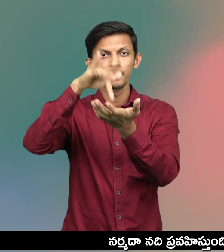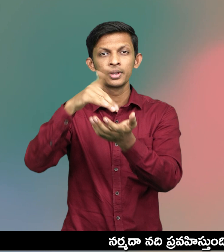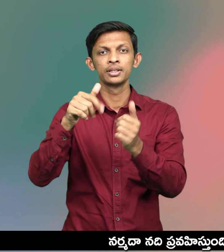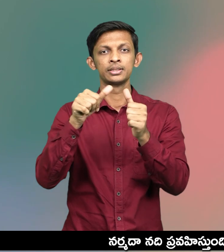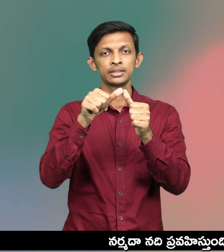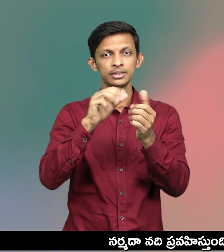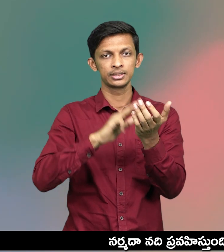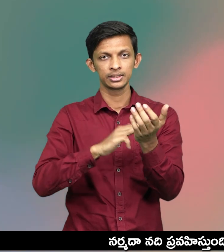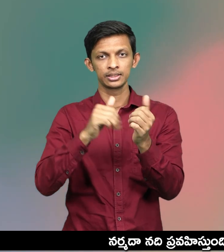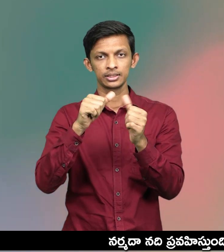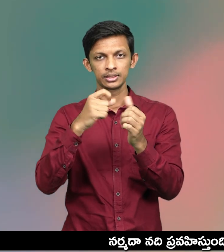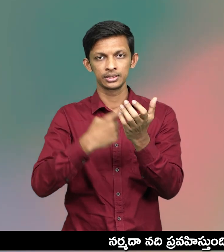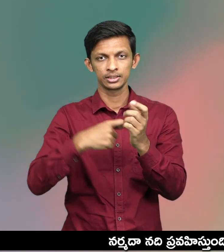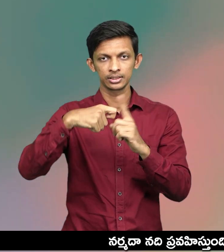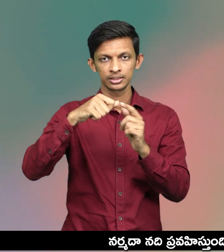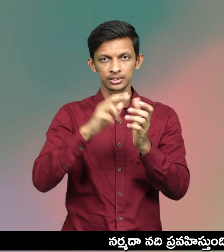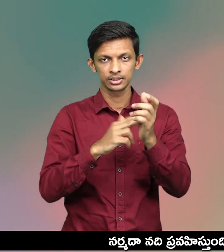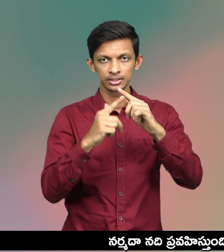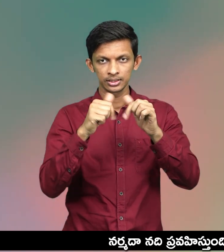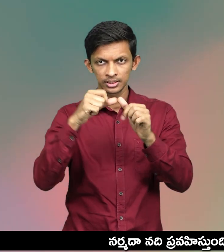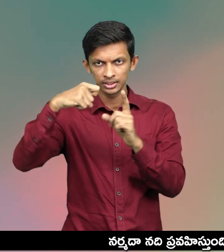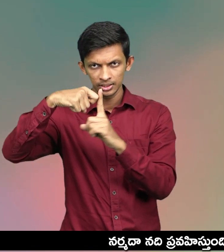మధ్యప్రదేశ్లోని అమర్కంటక్ కొండలు